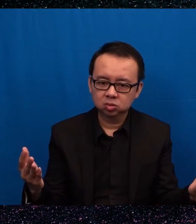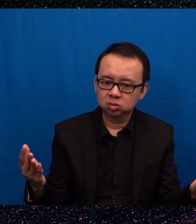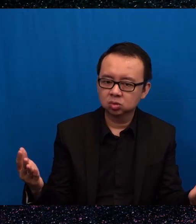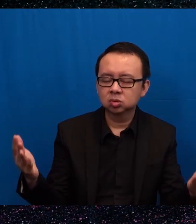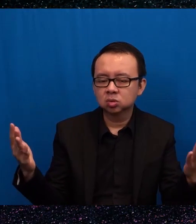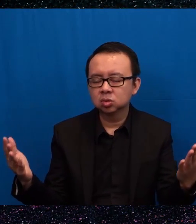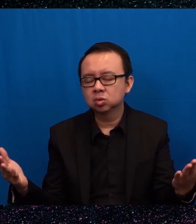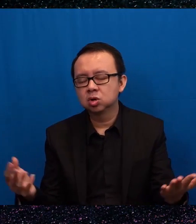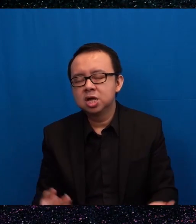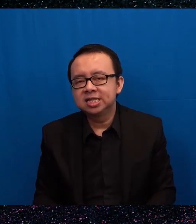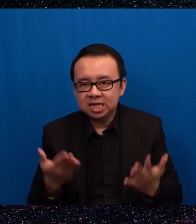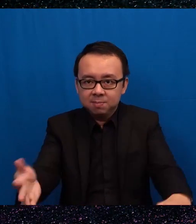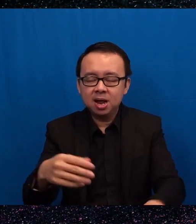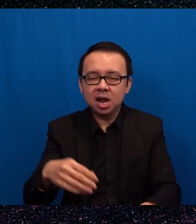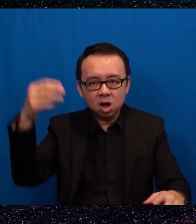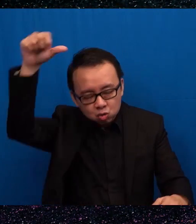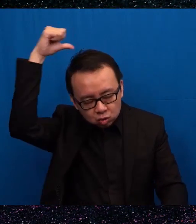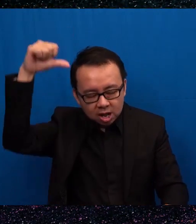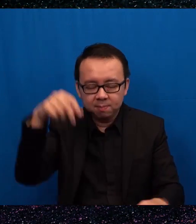Spirit. Kiramaramatagama yasana.